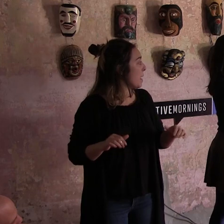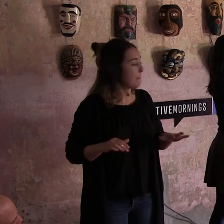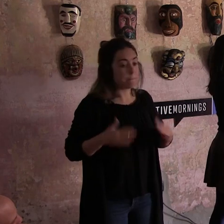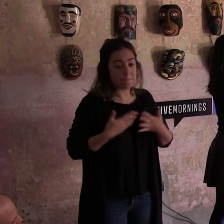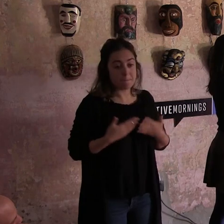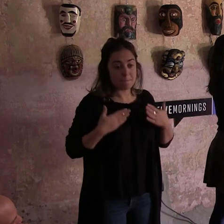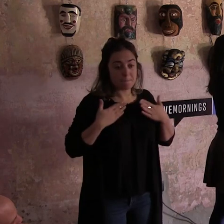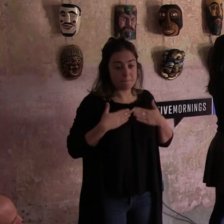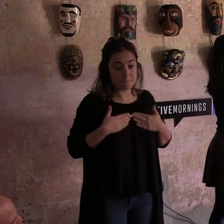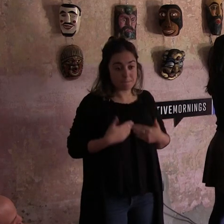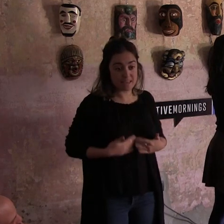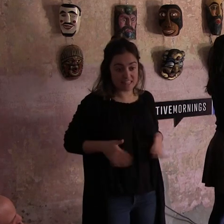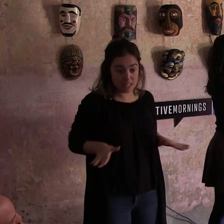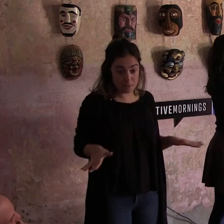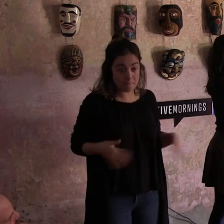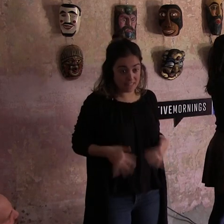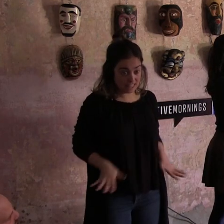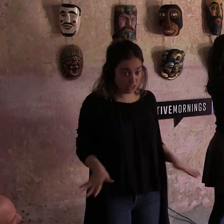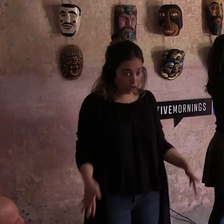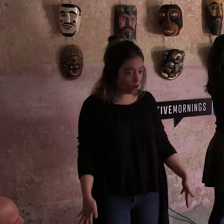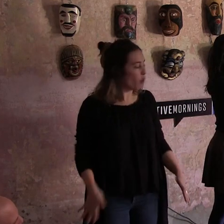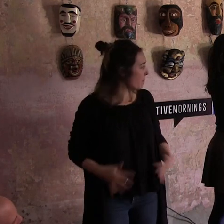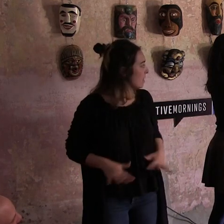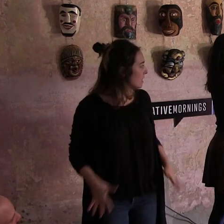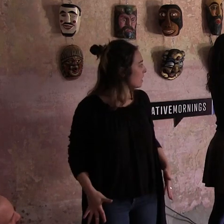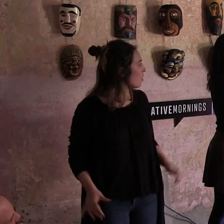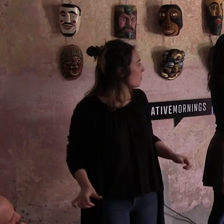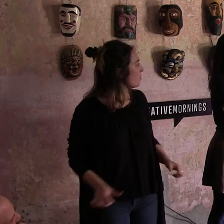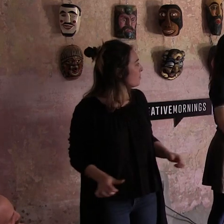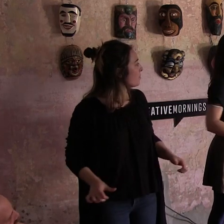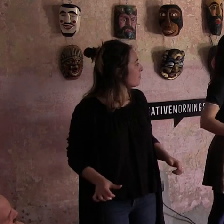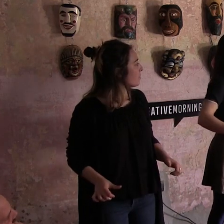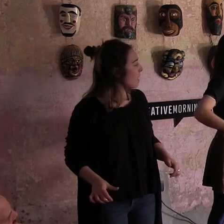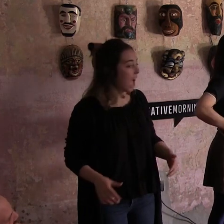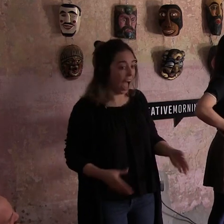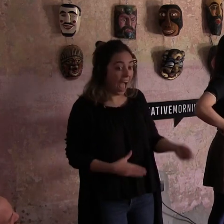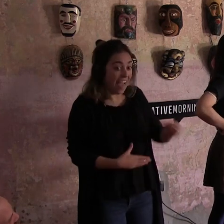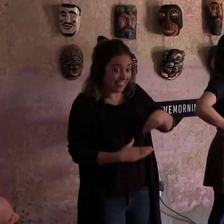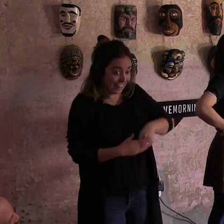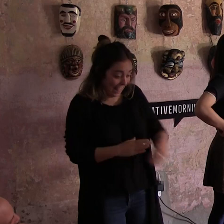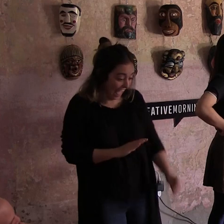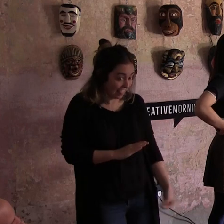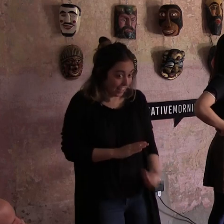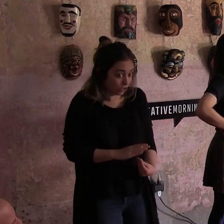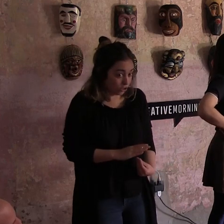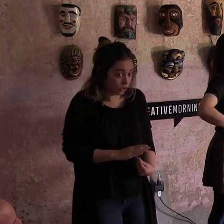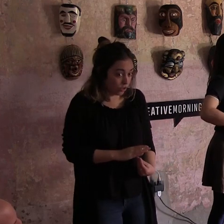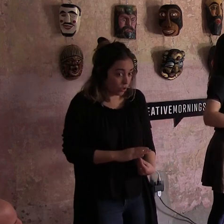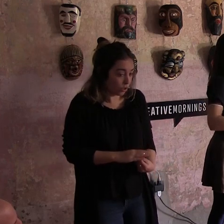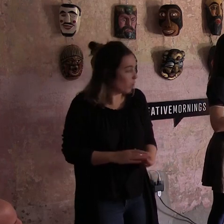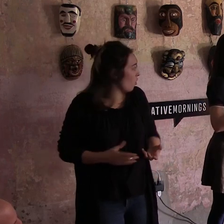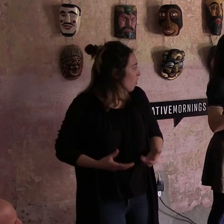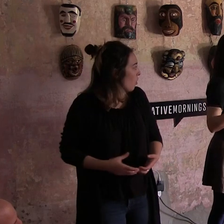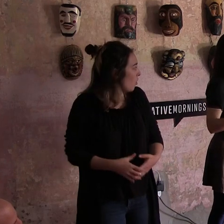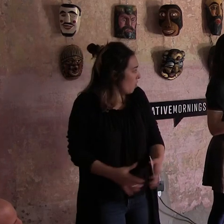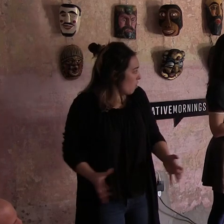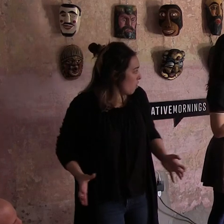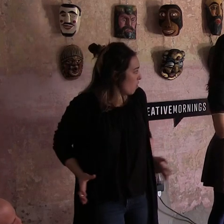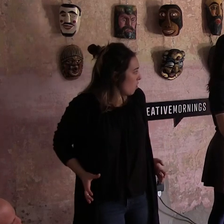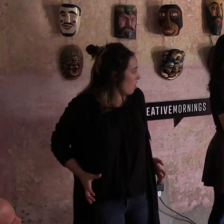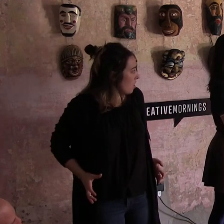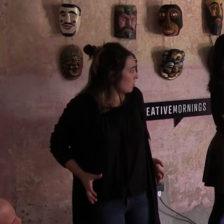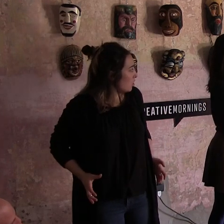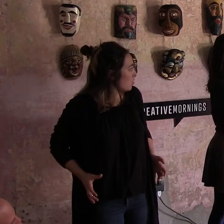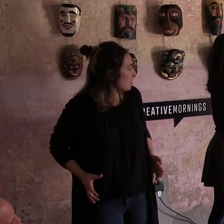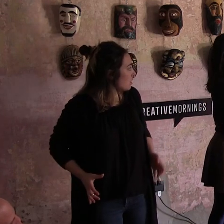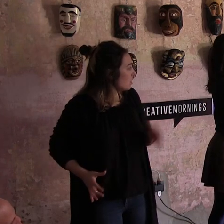ver a Celia, que usábamos un vestido que estaba, tenía un Arduino puesto adentro y se abría